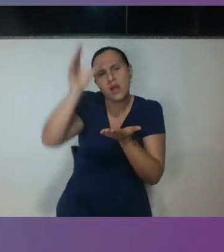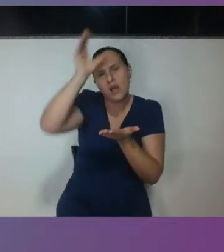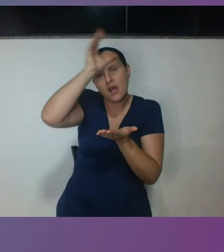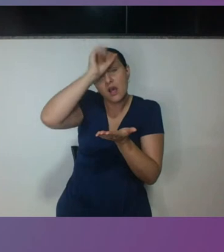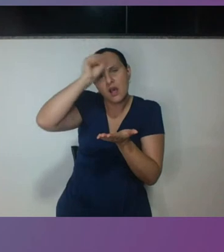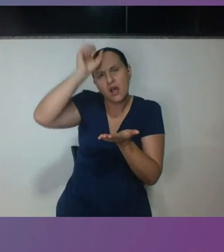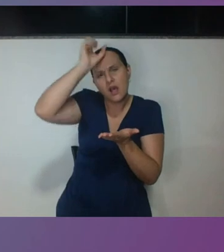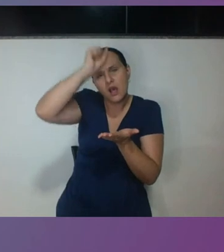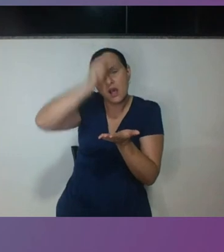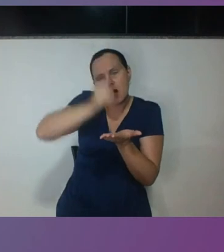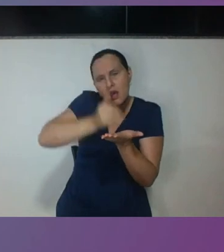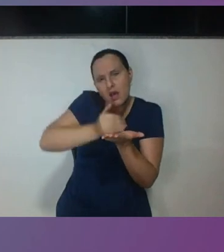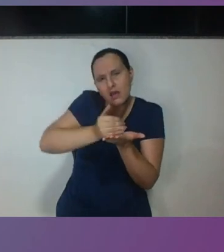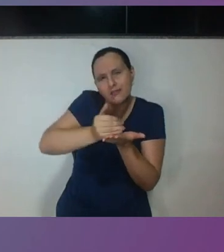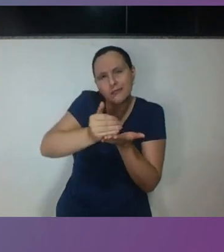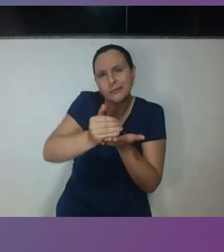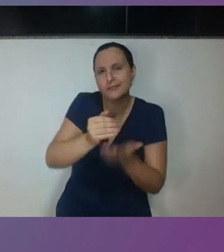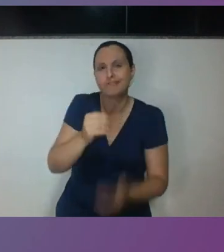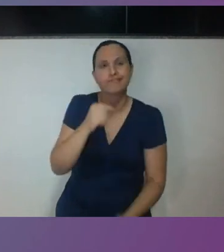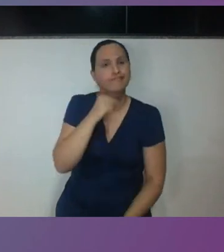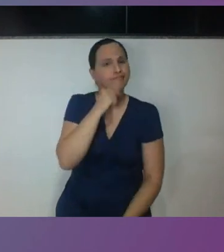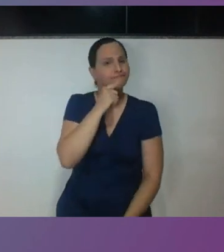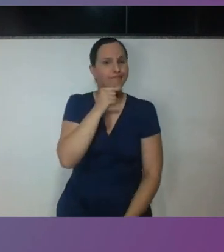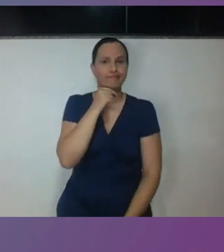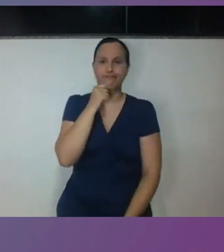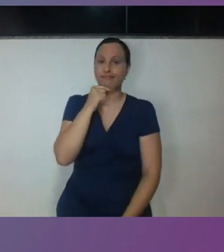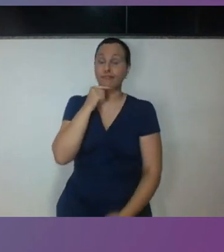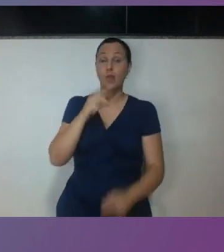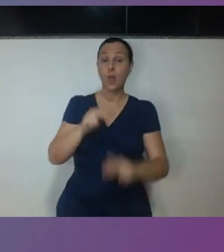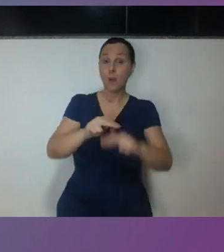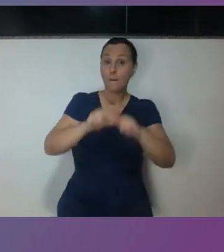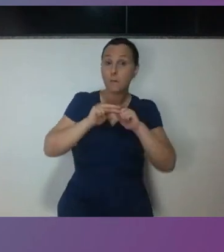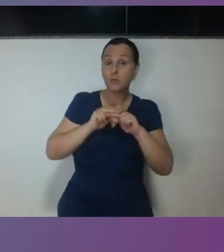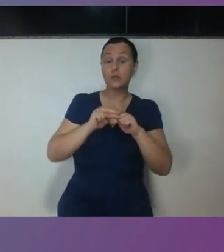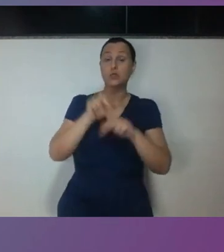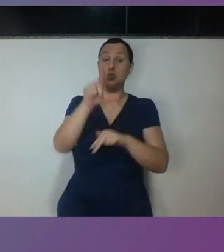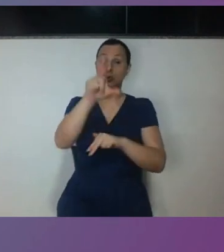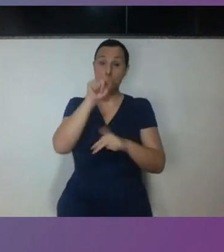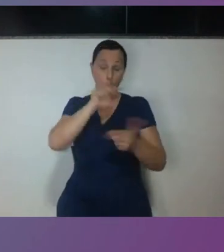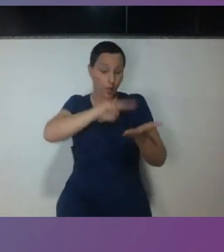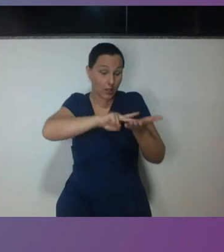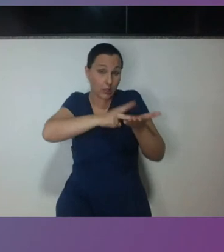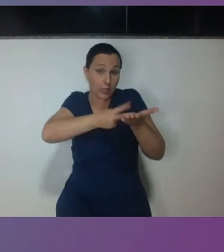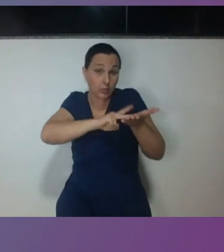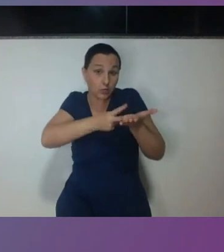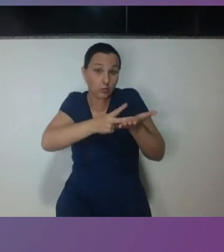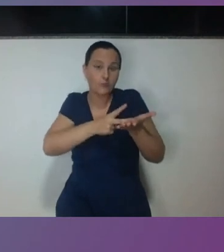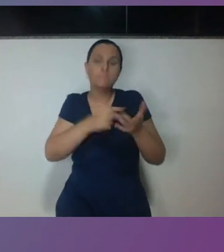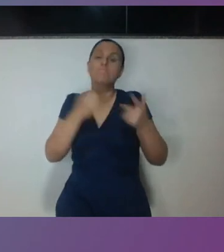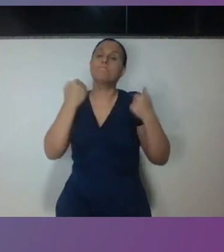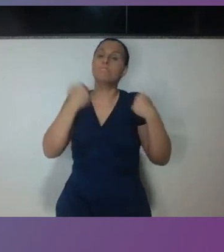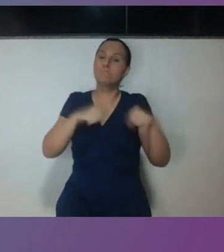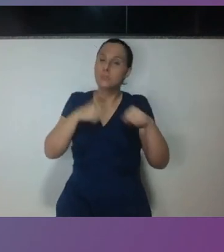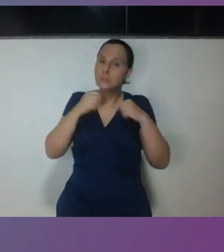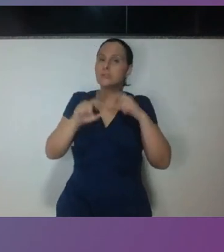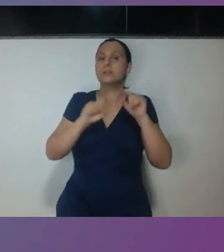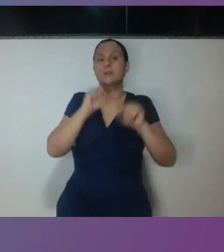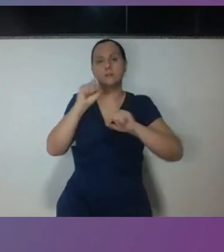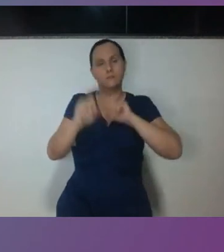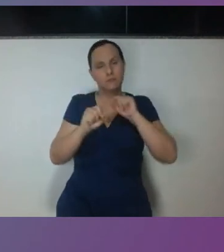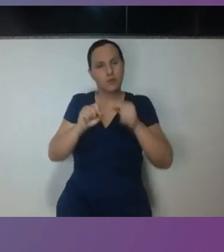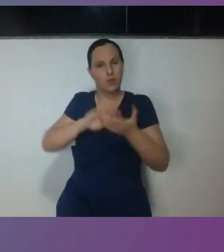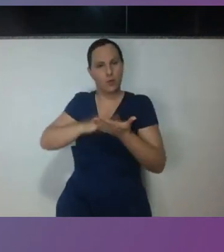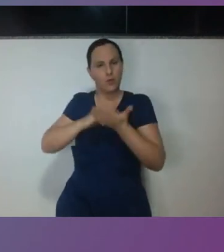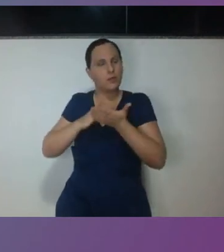conta. Então, as escolhas tradutórias, elas precisam ser mediadas pelo intérprete a partir do conhecimento de